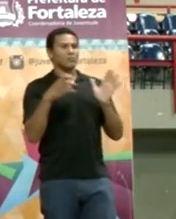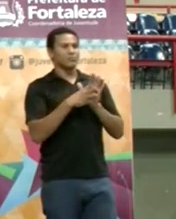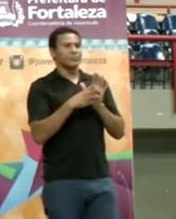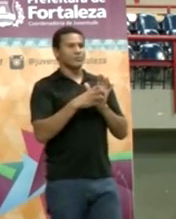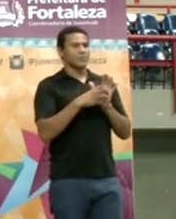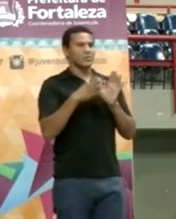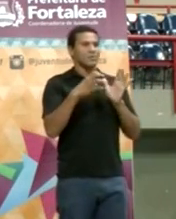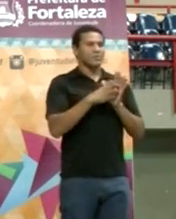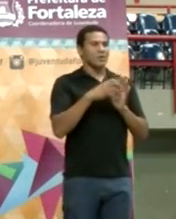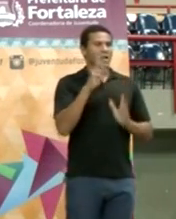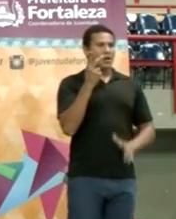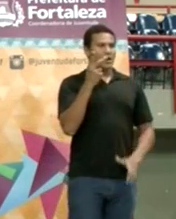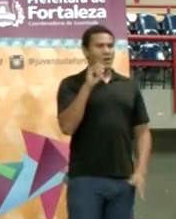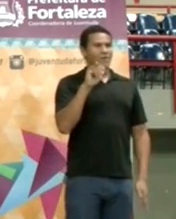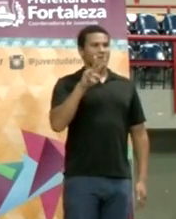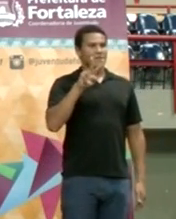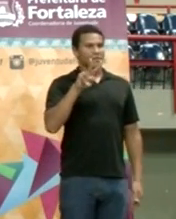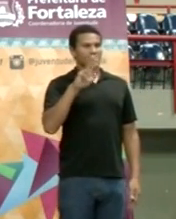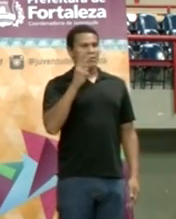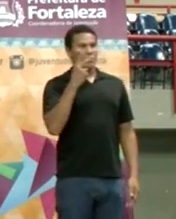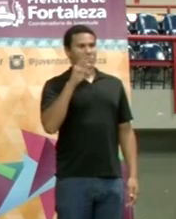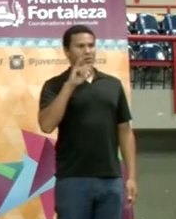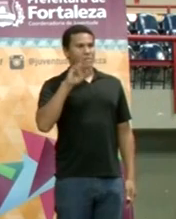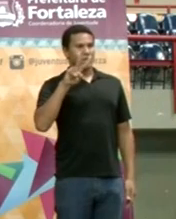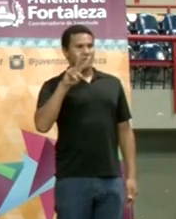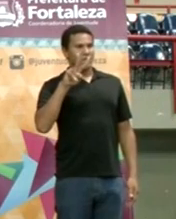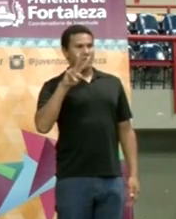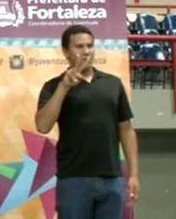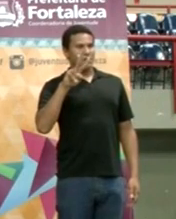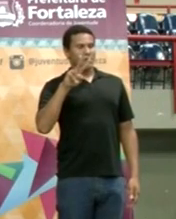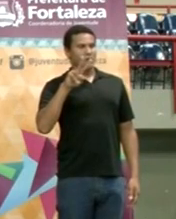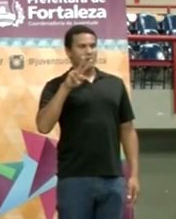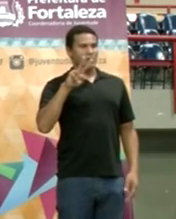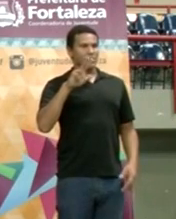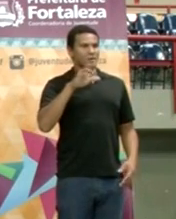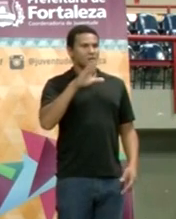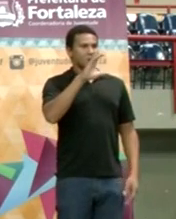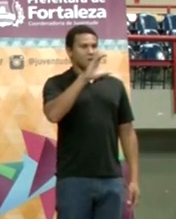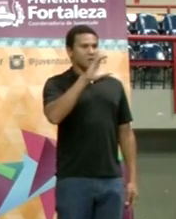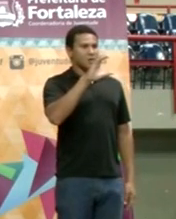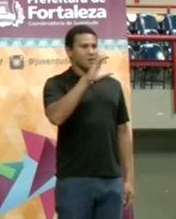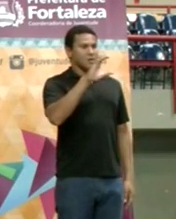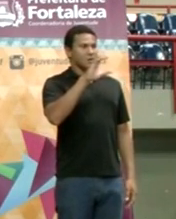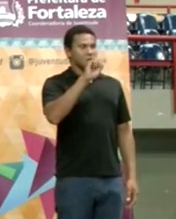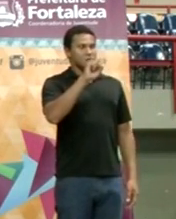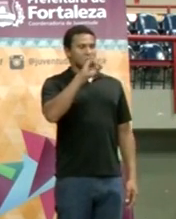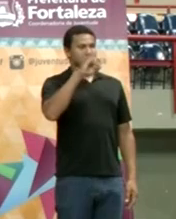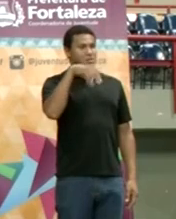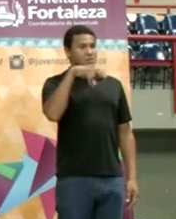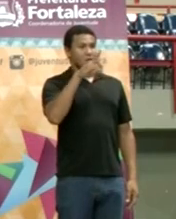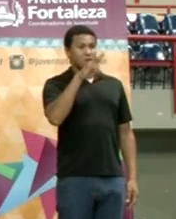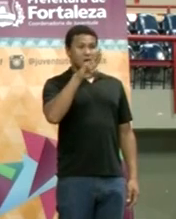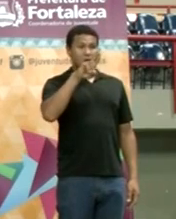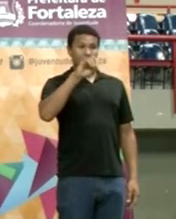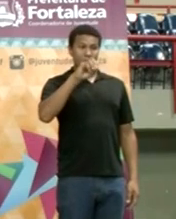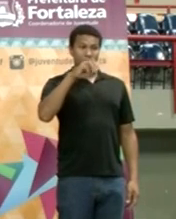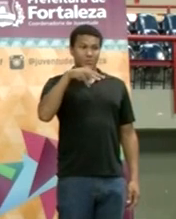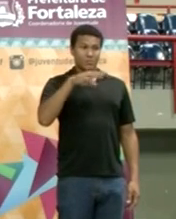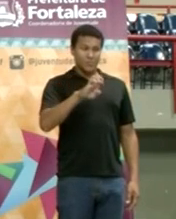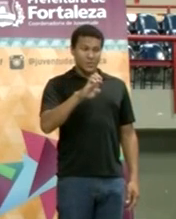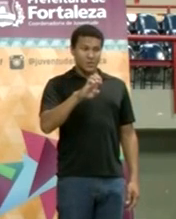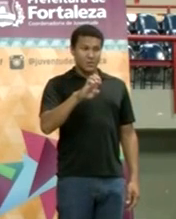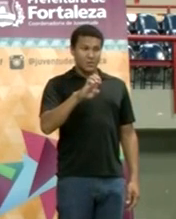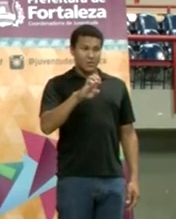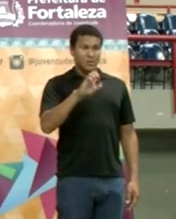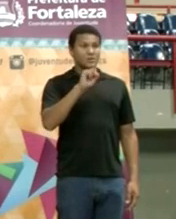usa a sigla em inglês. Mas na verdade o correto era a gente chamá-la de SIDA. Síndrome da imunodeficiência adquirida, ou